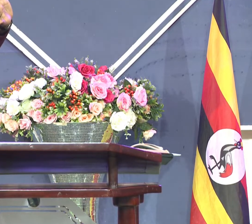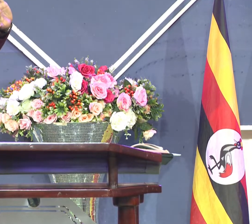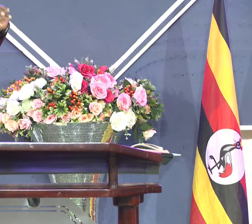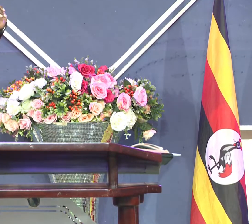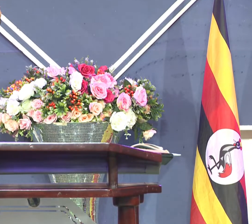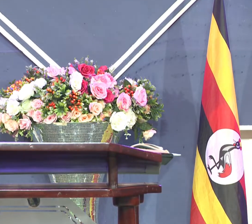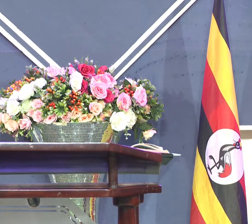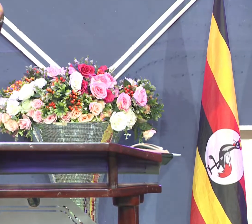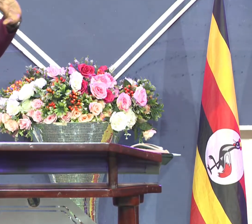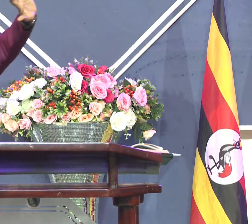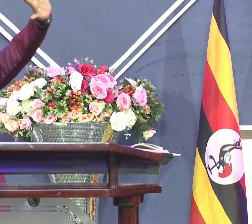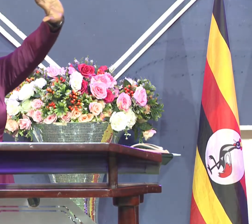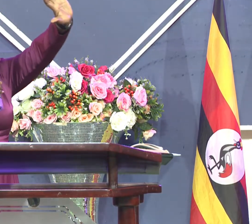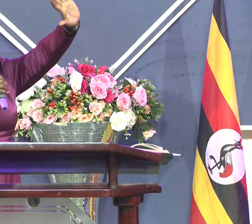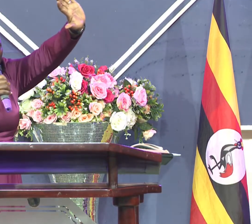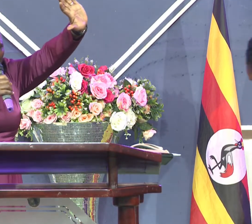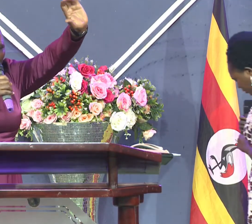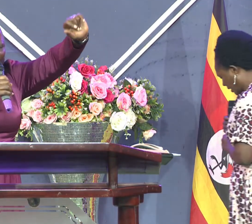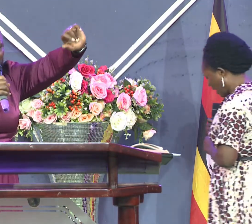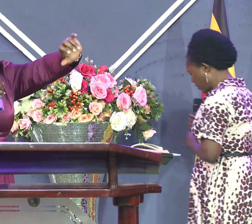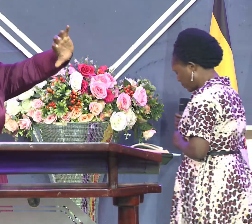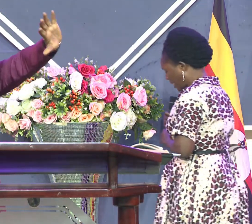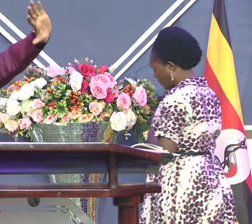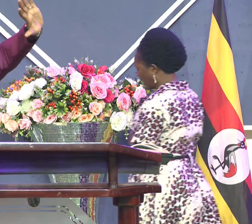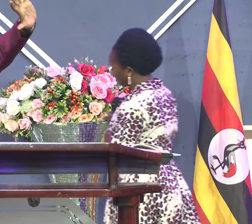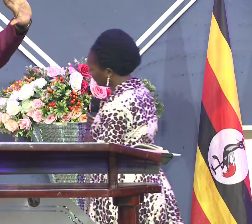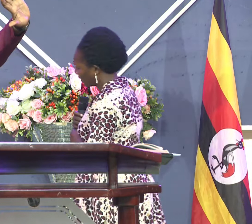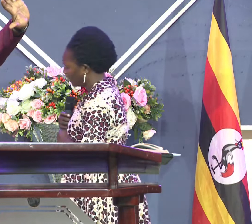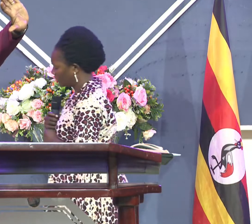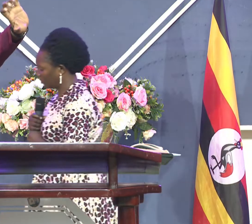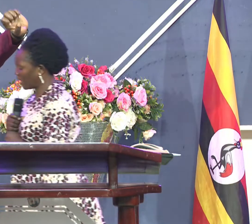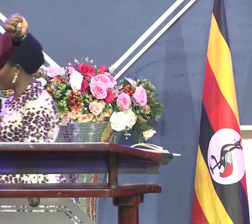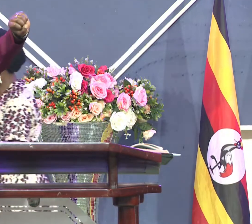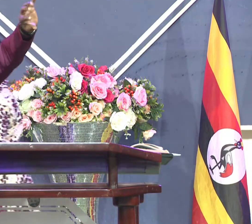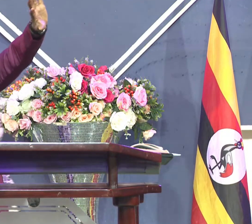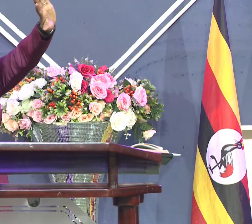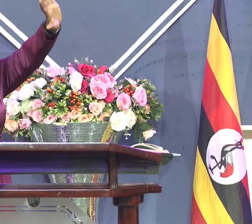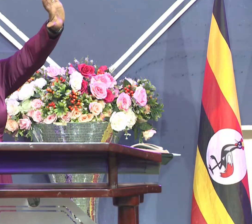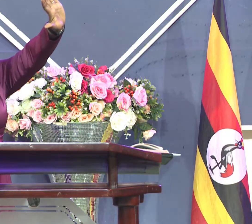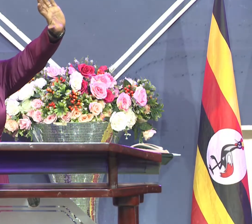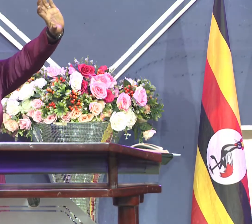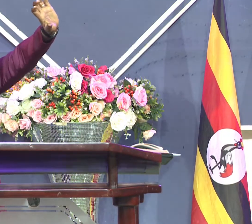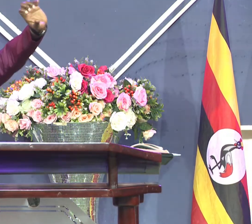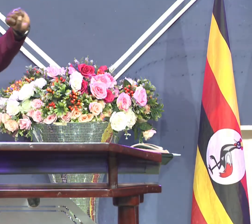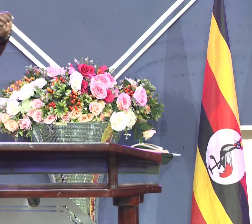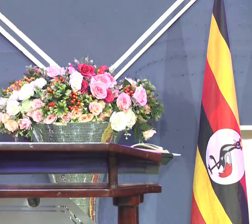tukose. Mumagezi kafaga bantu. Na ye, na ye.